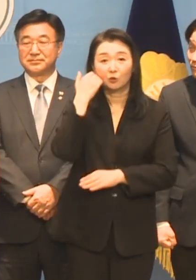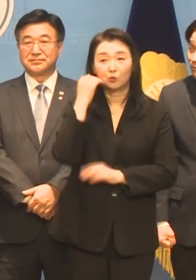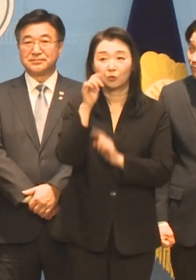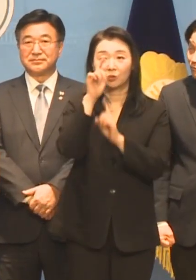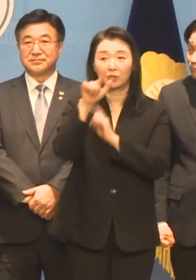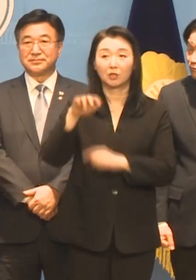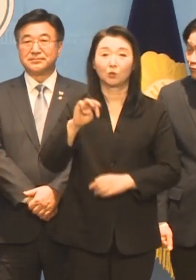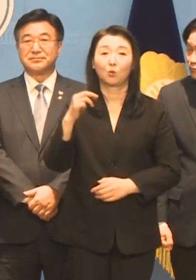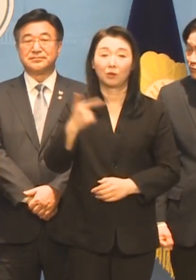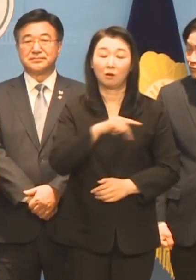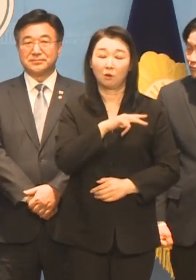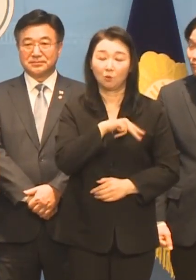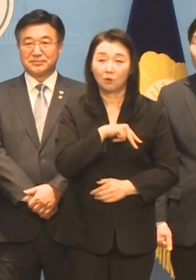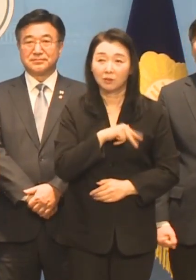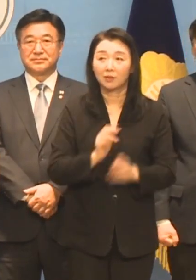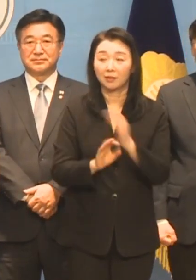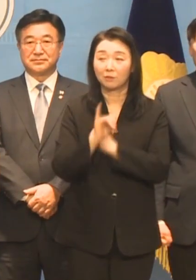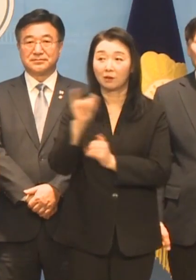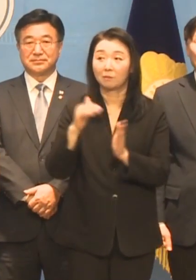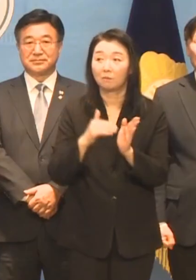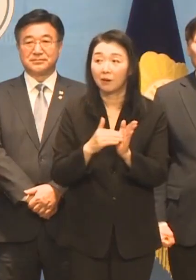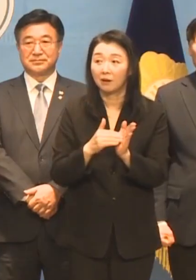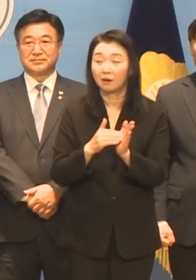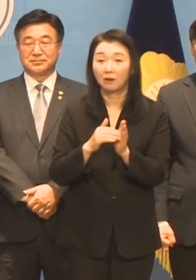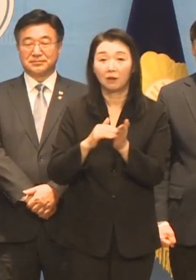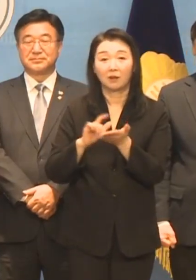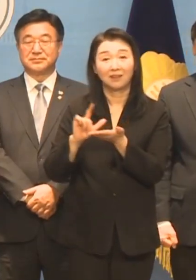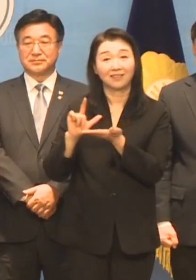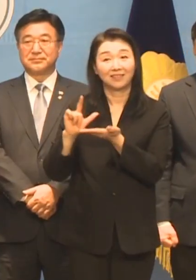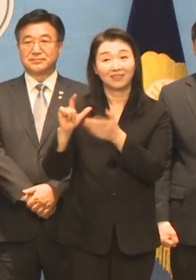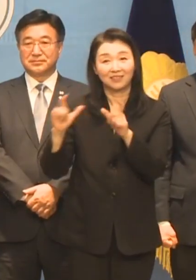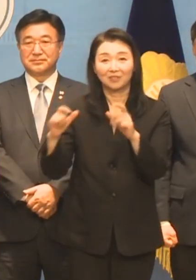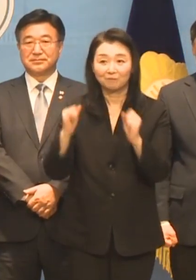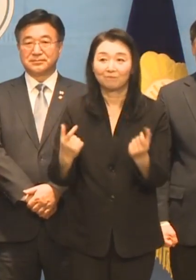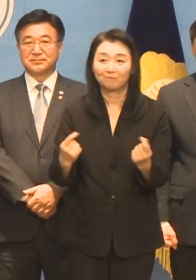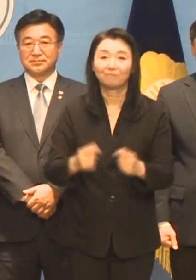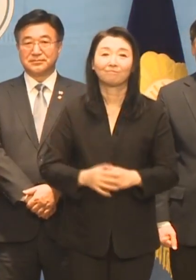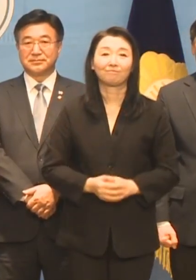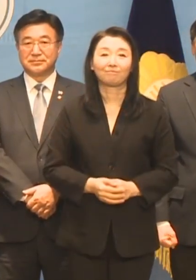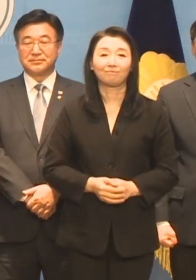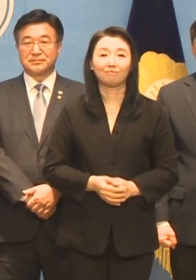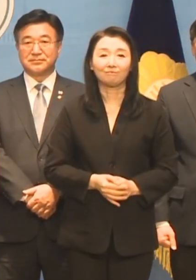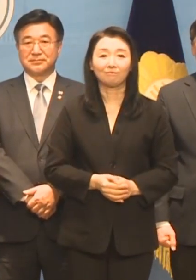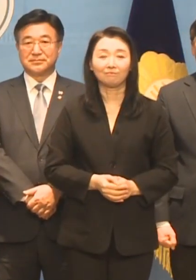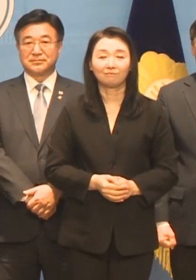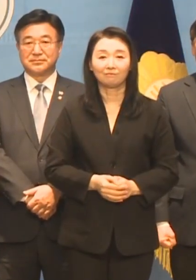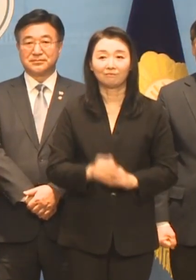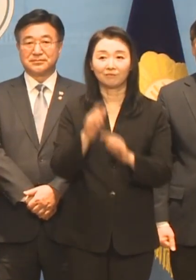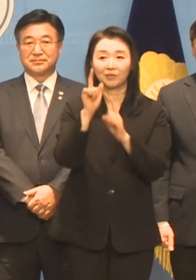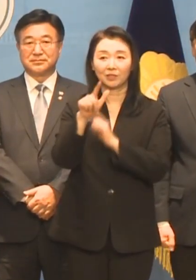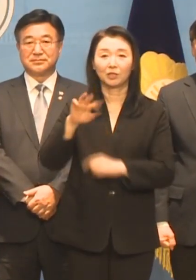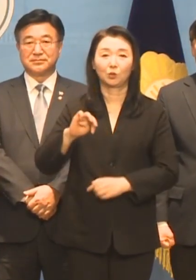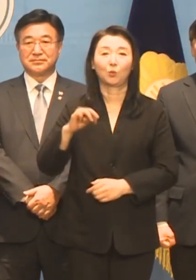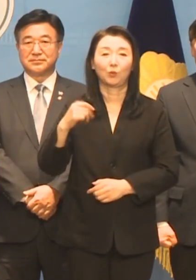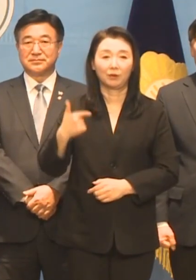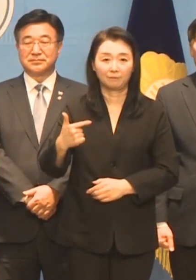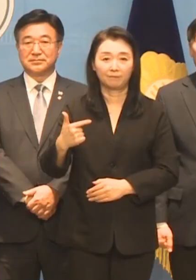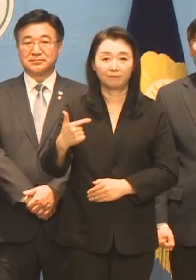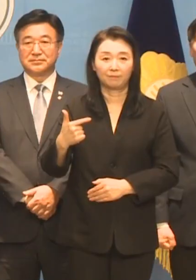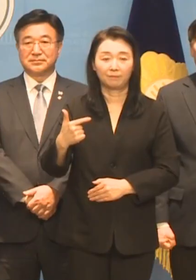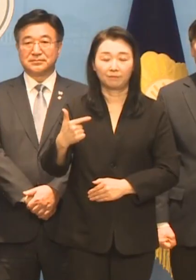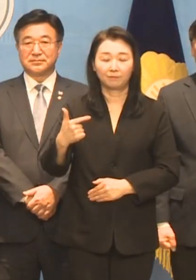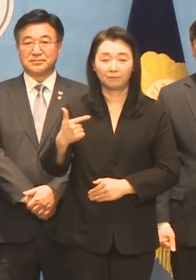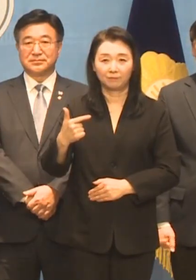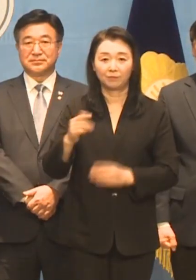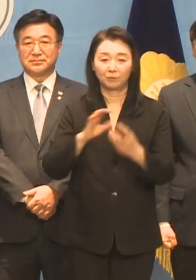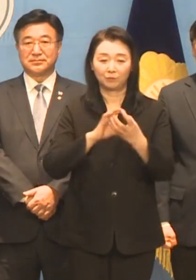오늘 제가 아침에 연락을 했더니 지역에 계신다고 연락이 좀 차고 생긴 것 같아요. 네. 네. 우리 이소영